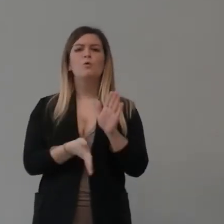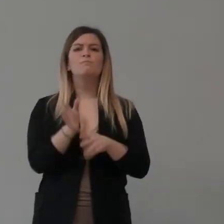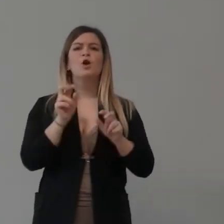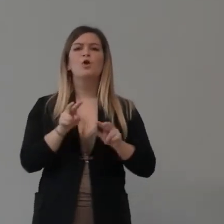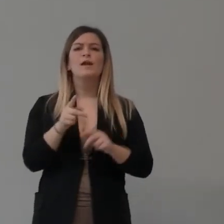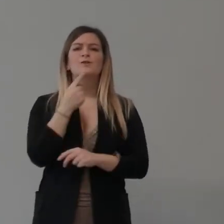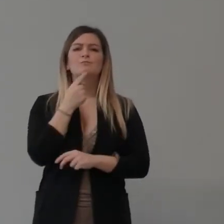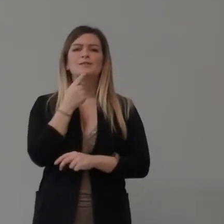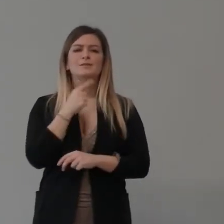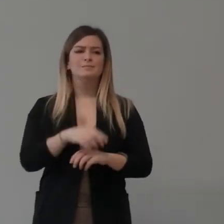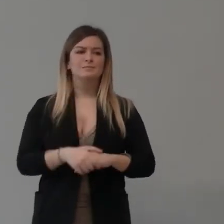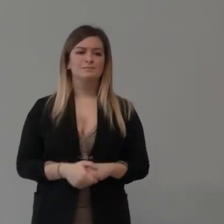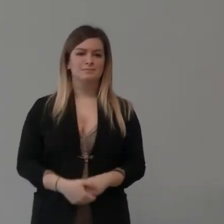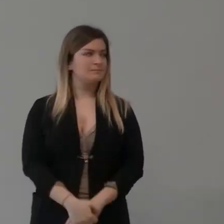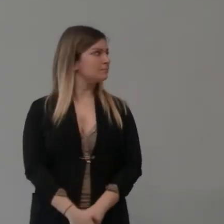pregare.